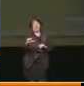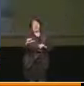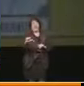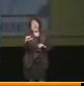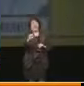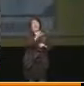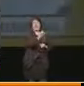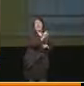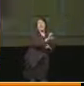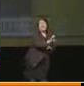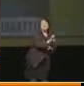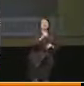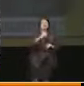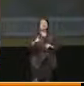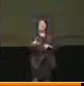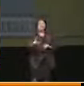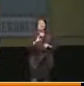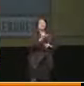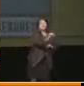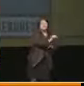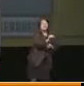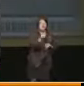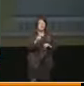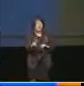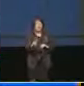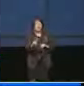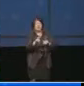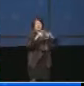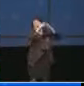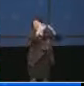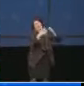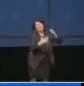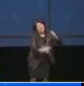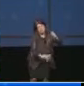Teresa Ciabatti Sandro Veronesi e tanti altri